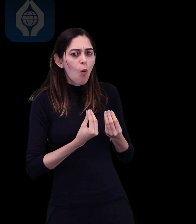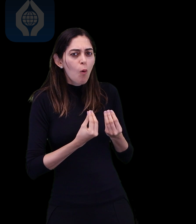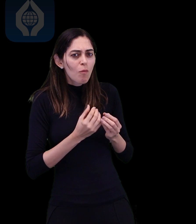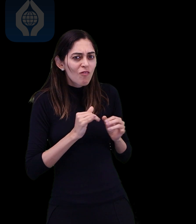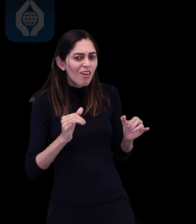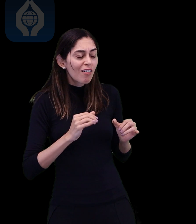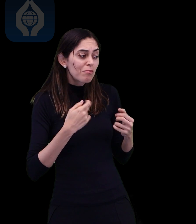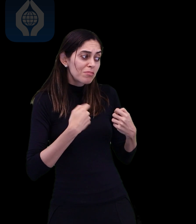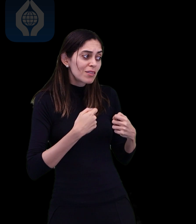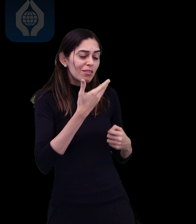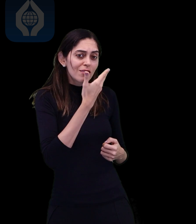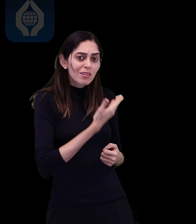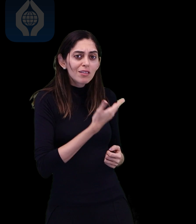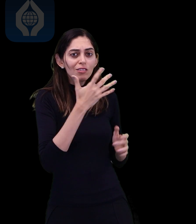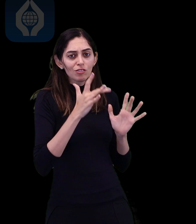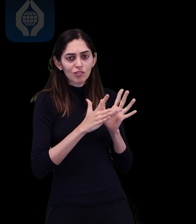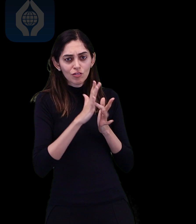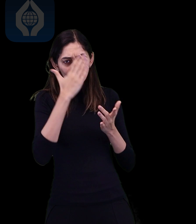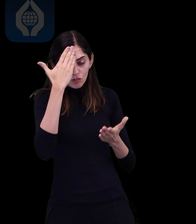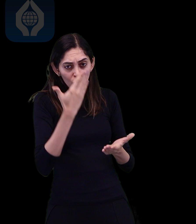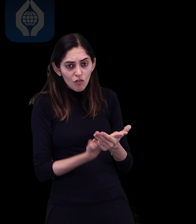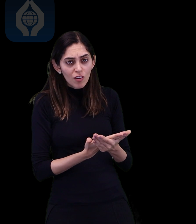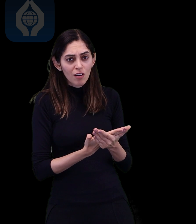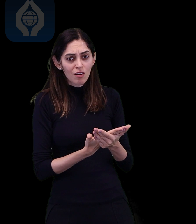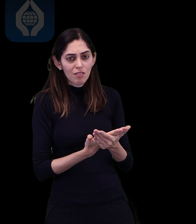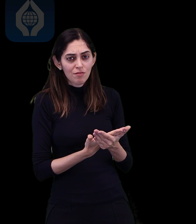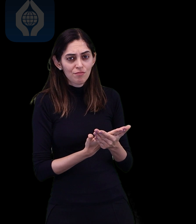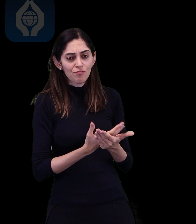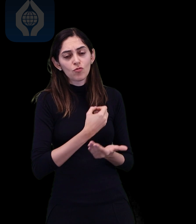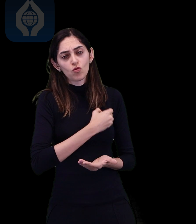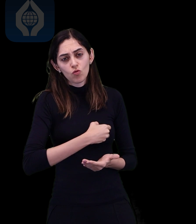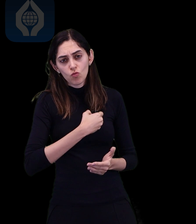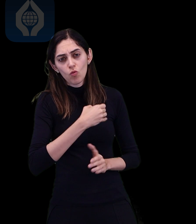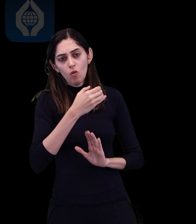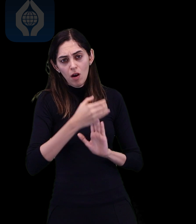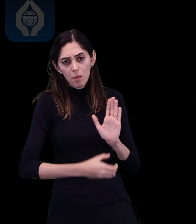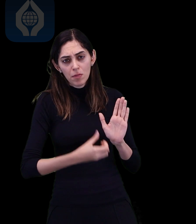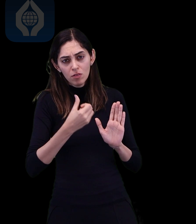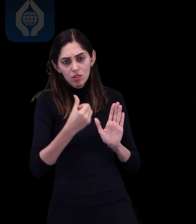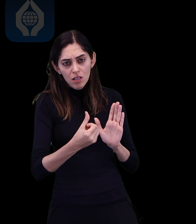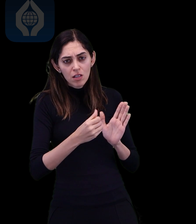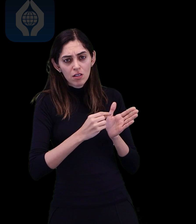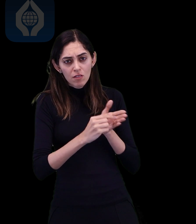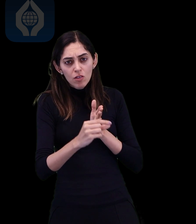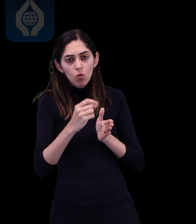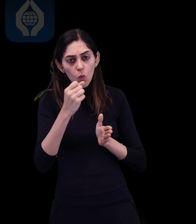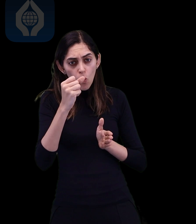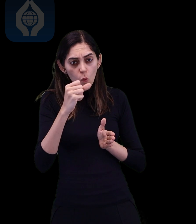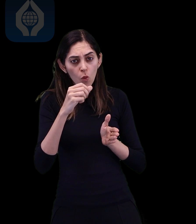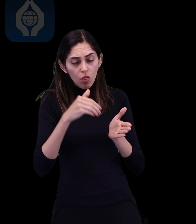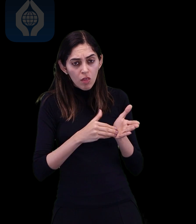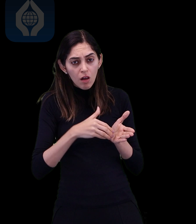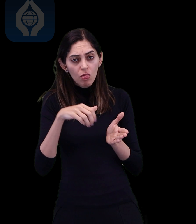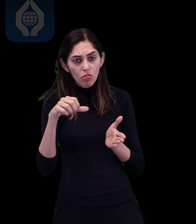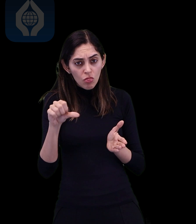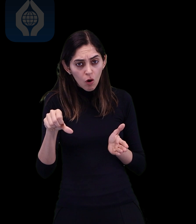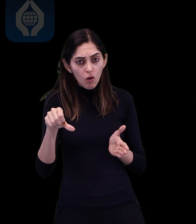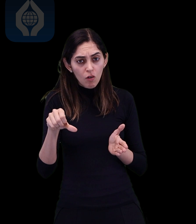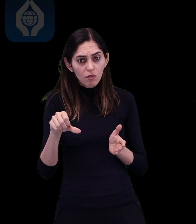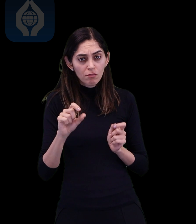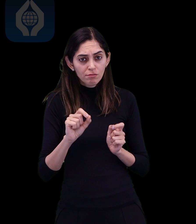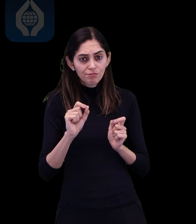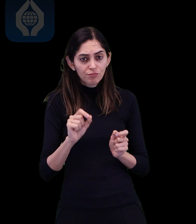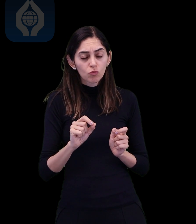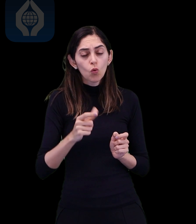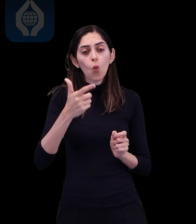ter confiado em Jesus. Como está escrito em João capítulo 6, 8 e 9, o outro discípulo,